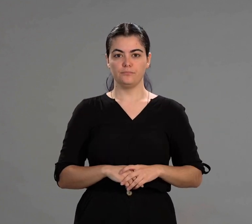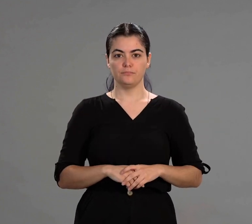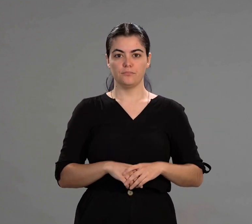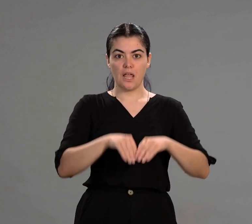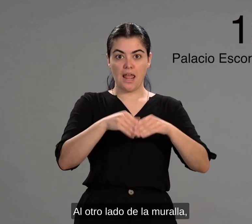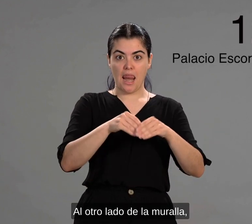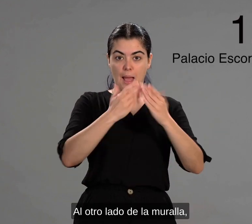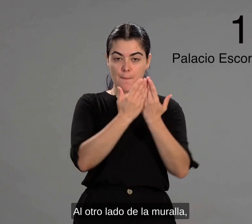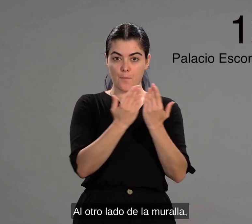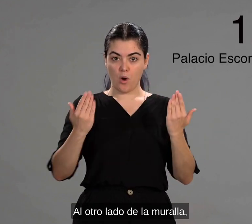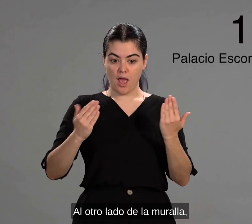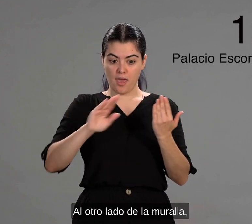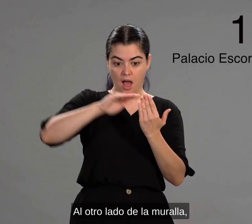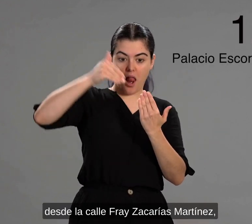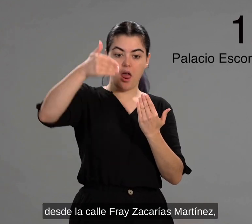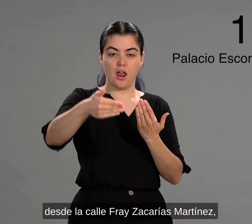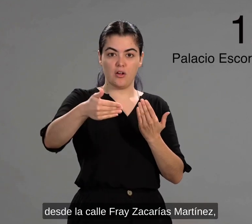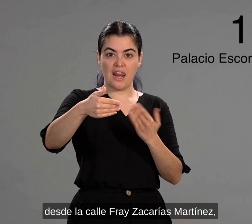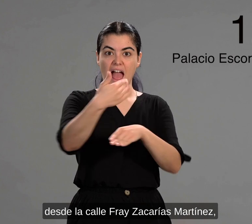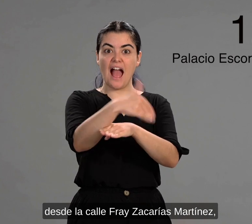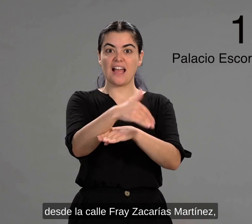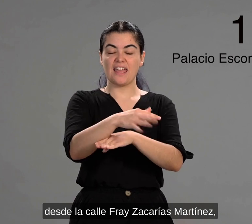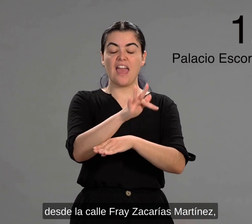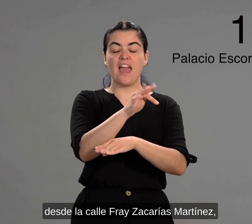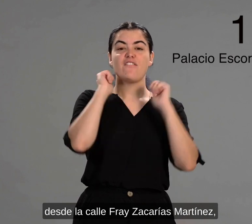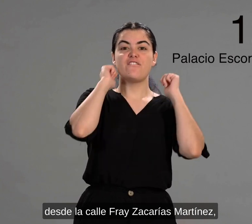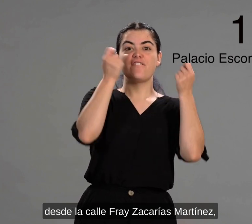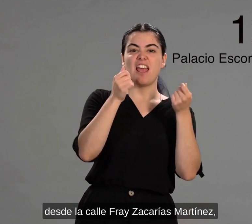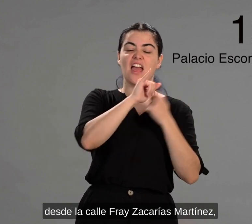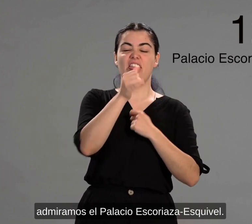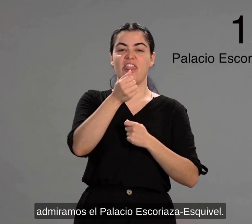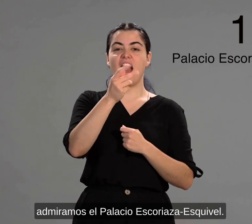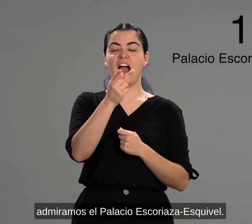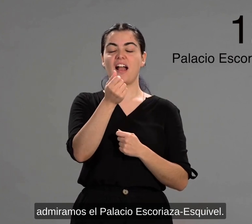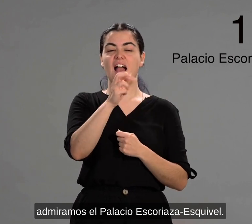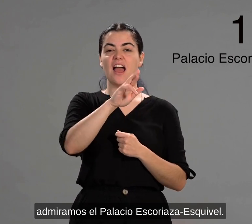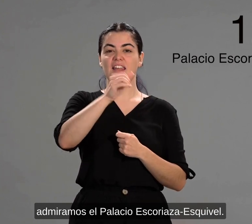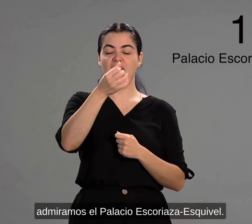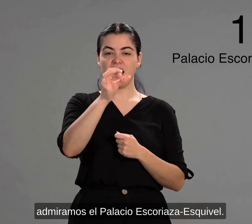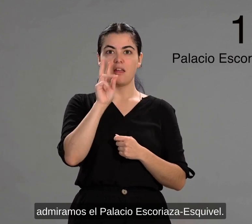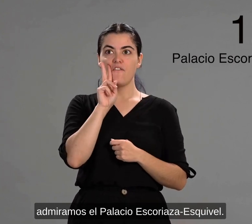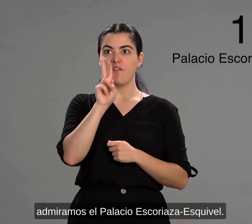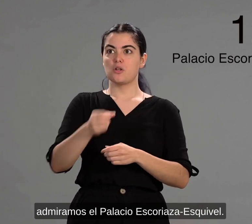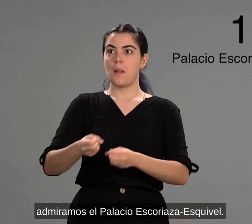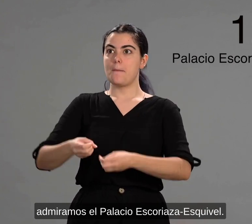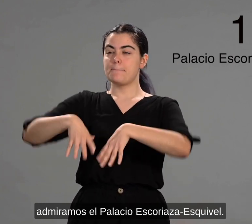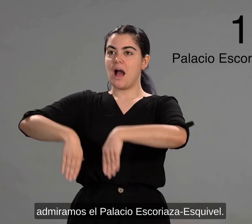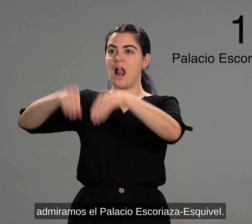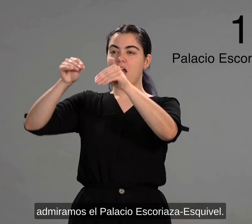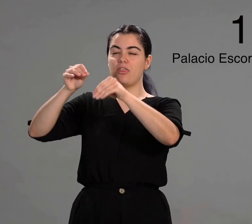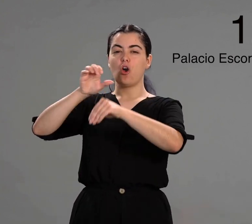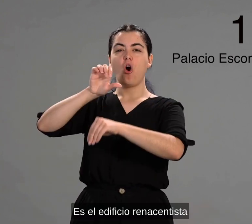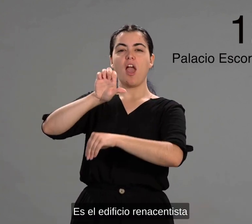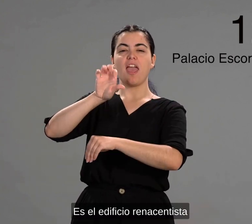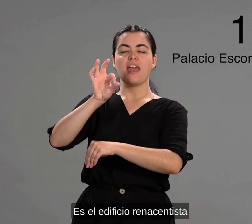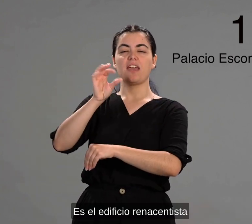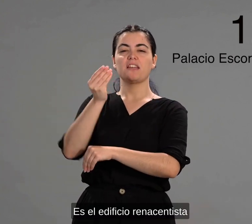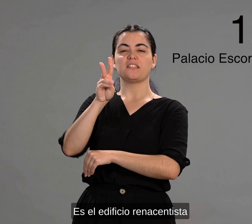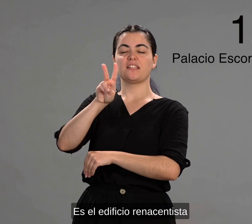Al otro lado de la muralla, desde la calle Fray Zacarías Martínez, admiramos el Palacio Escoriaza Esquivel. Es el edificio renacentista